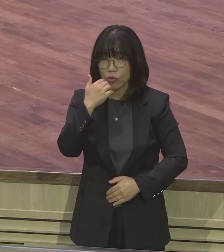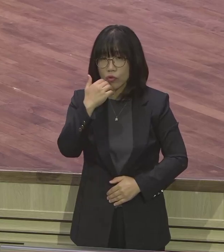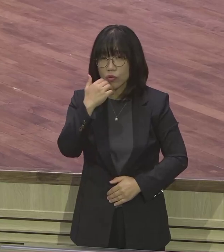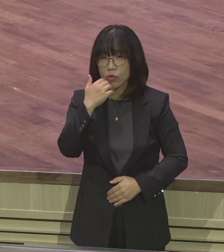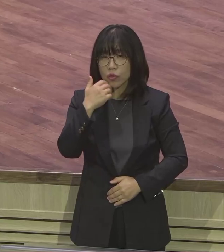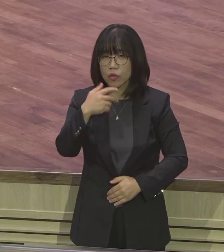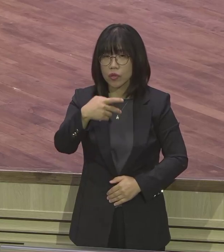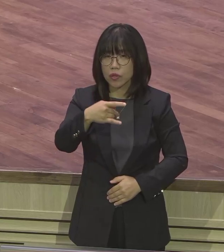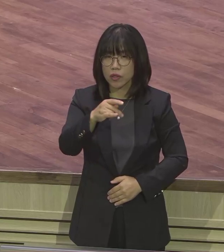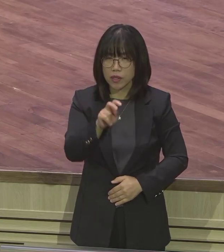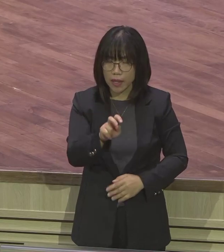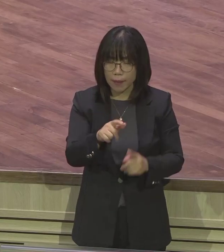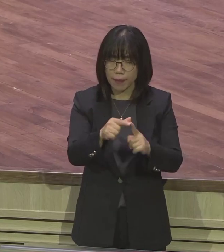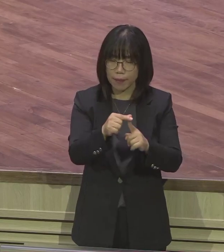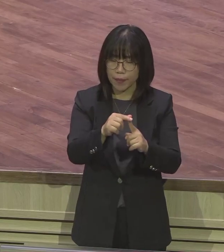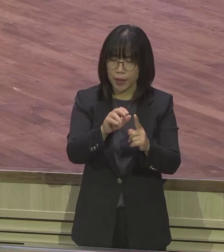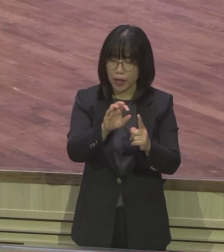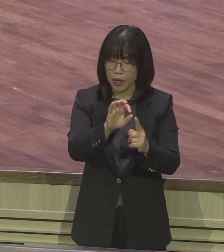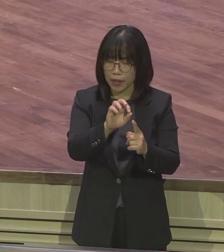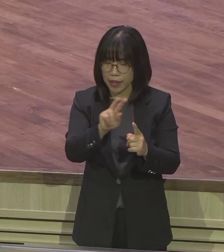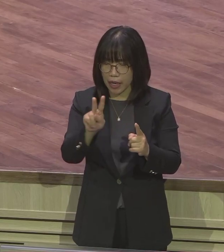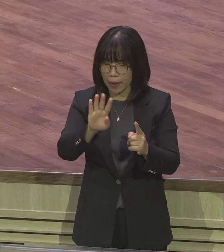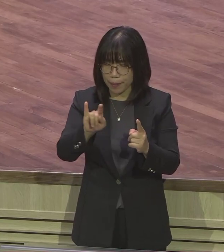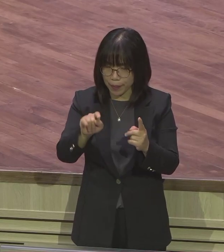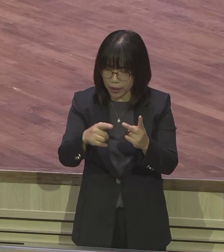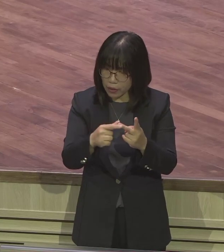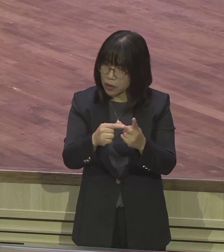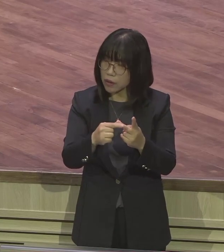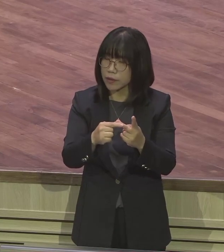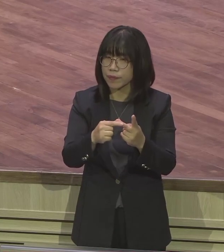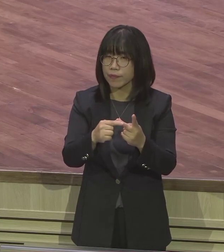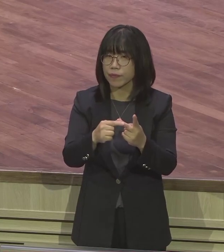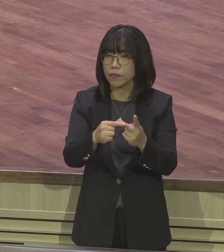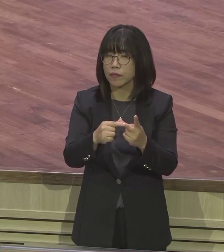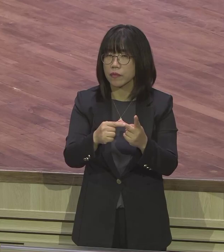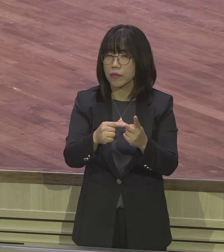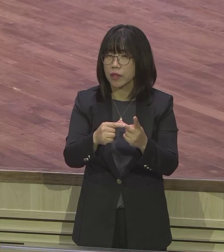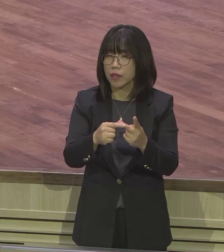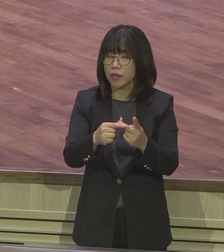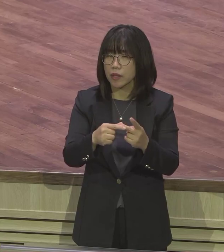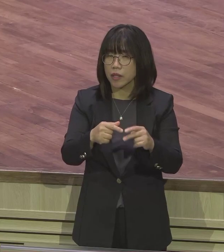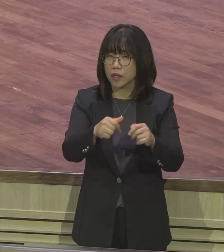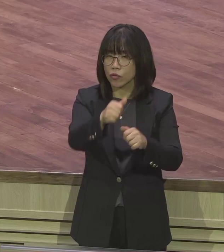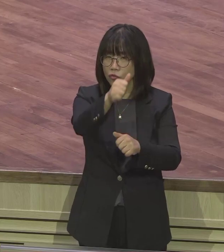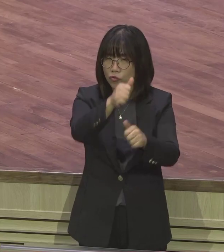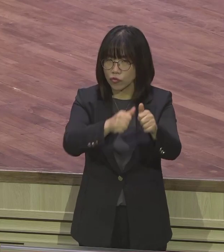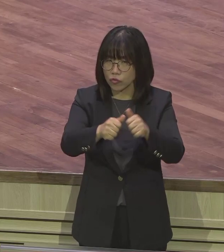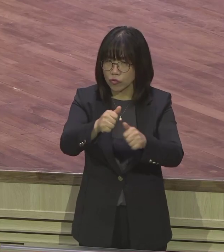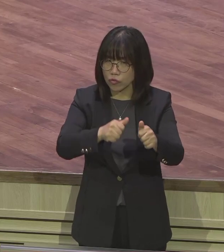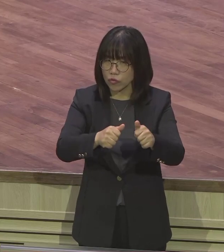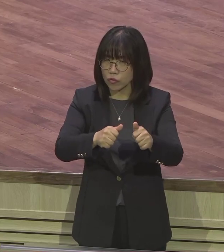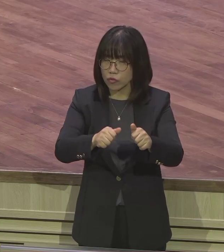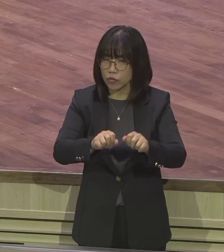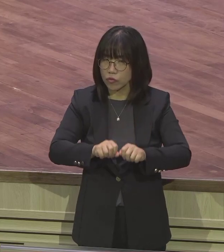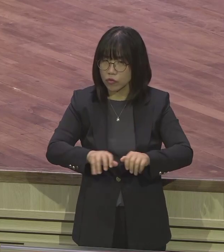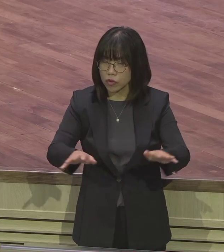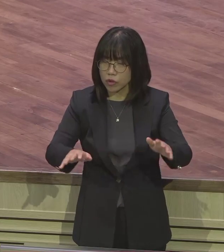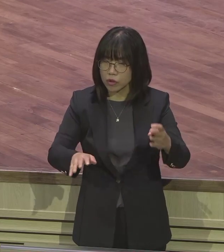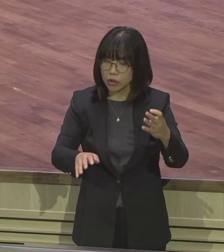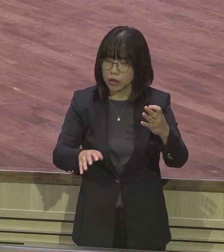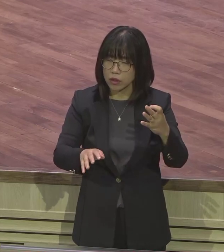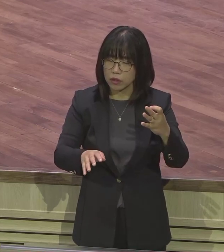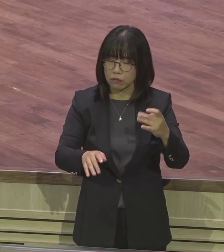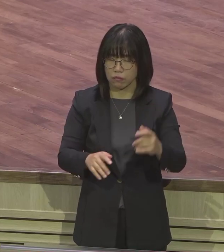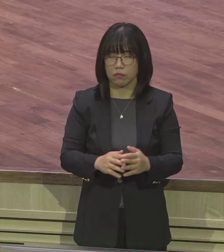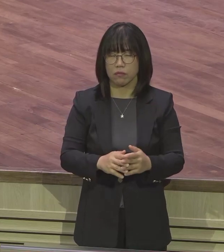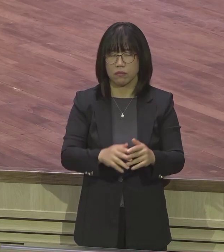셈함 야벳 새 아들을 통해서 쫙 인류가 퍼져나가는데 이 족보를 보면요 야벳의 후손이 14대